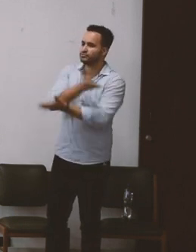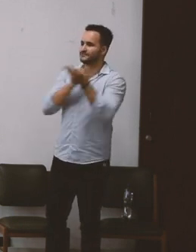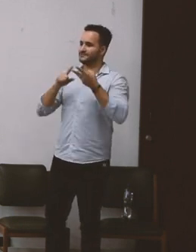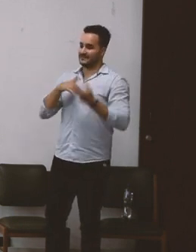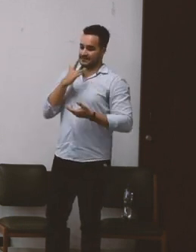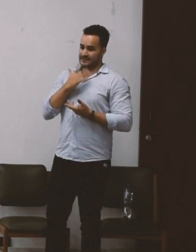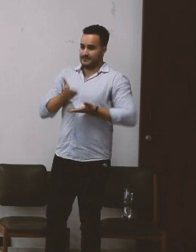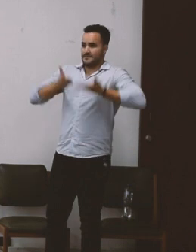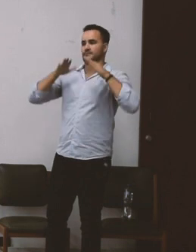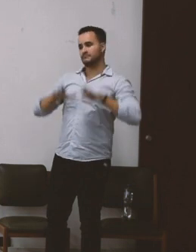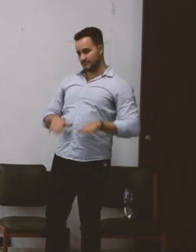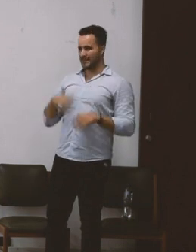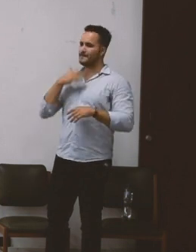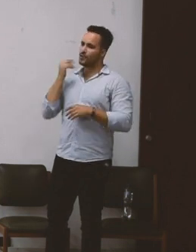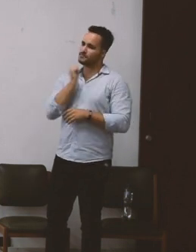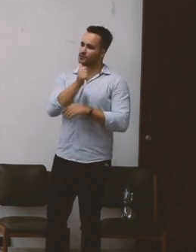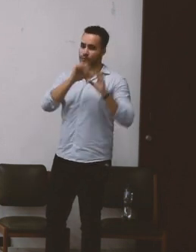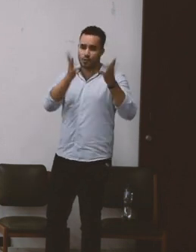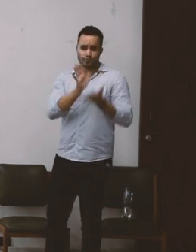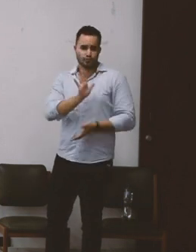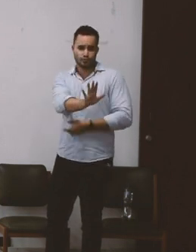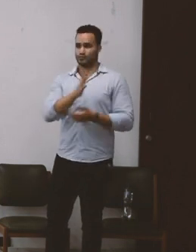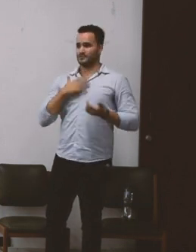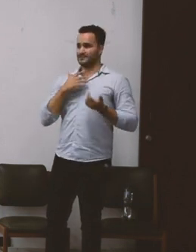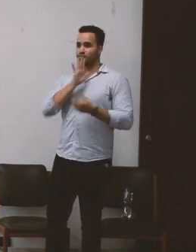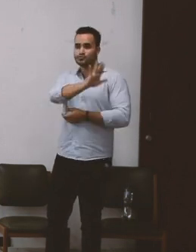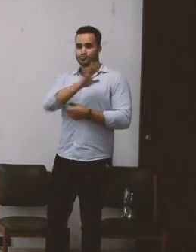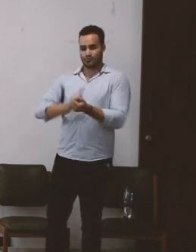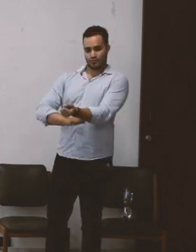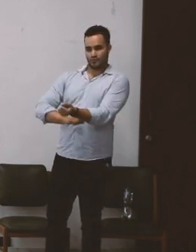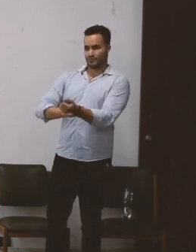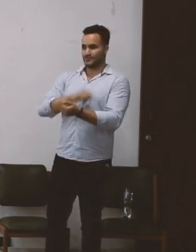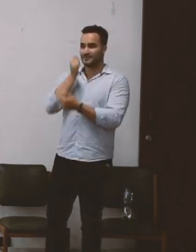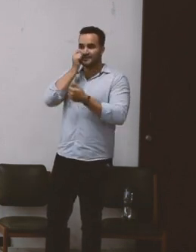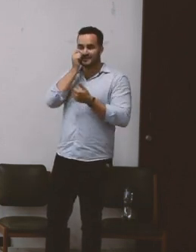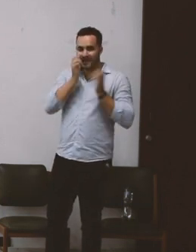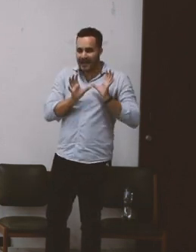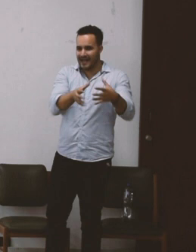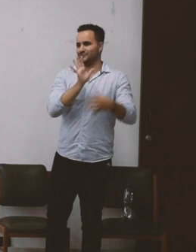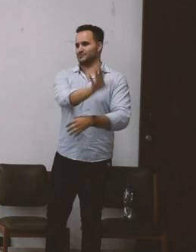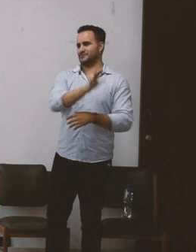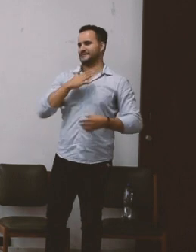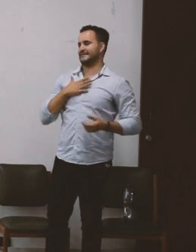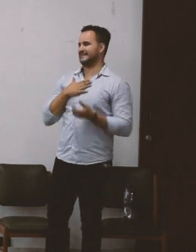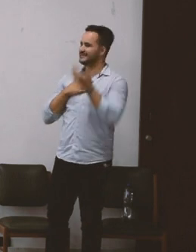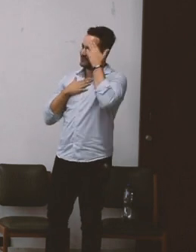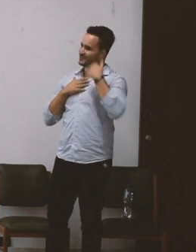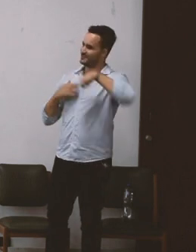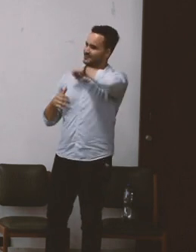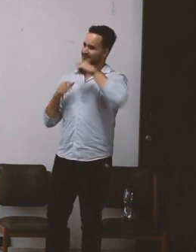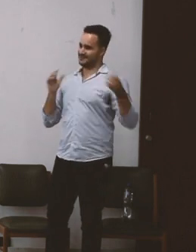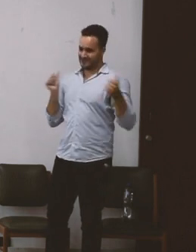de ánimo es mejor en su propio mundo, compuesto por su misma especie. Quienes acompañamos pronto nos damos cuenta que su